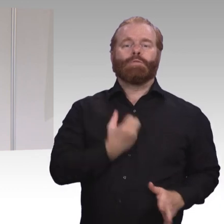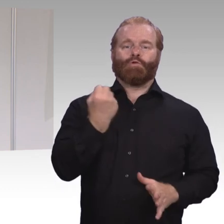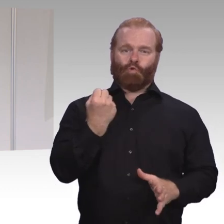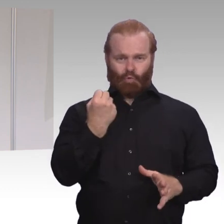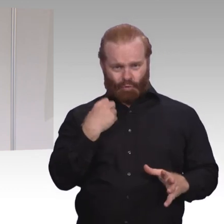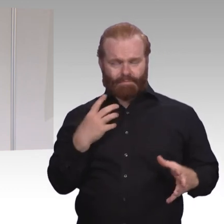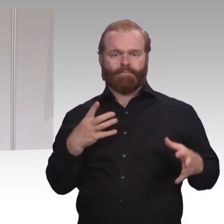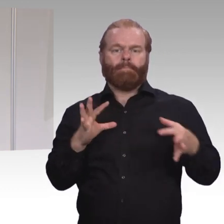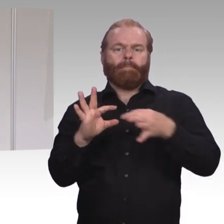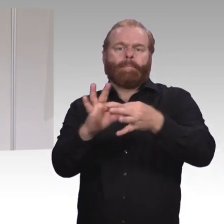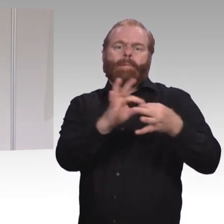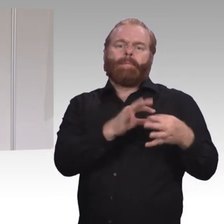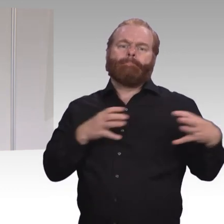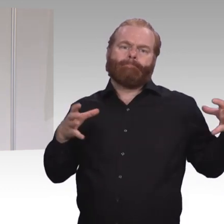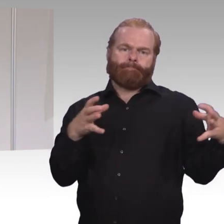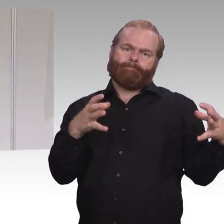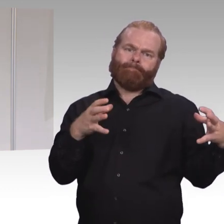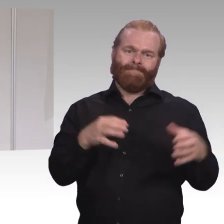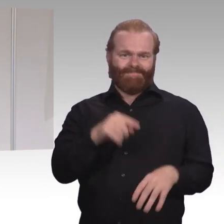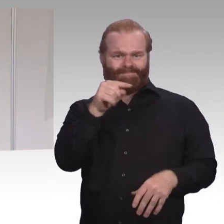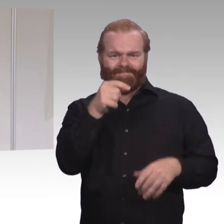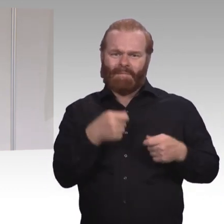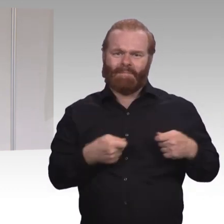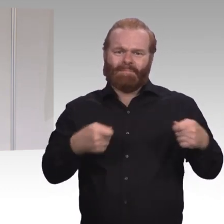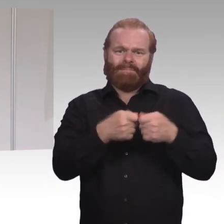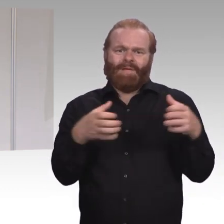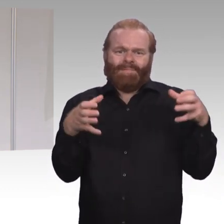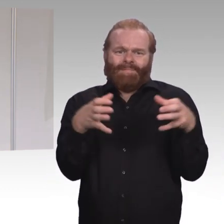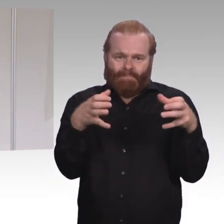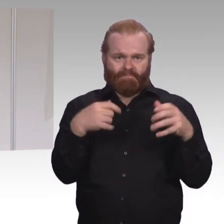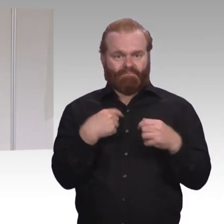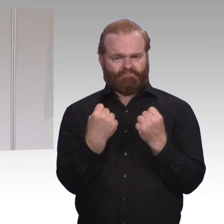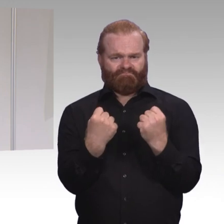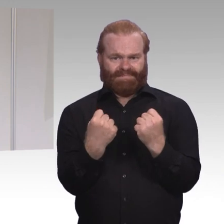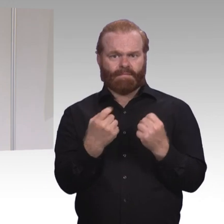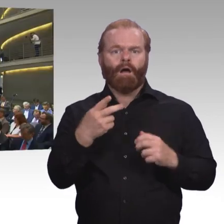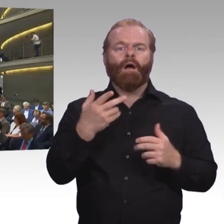Herren, wir wissen, auf welcher Seite des Tisches wir sitzen.